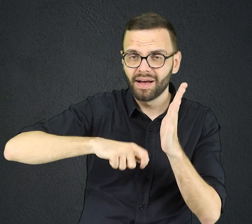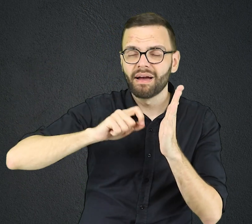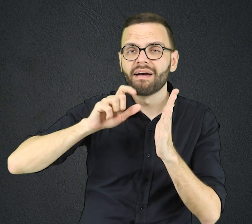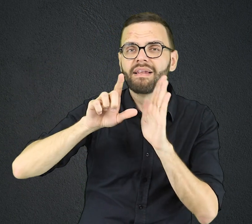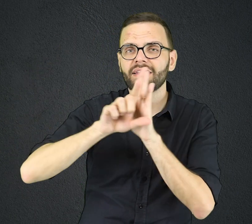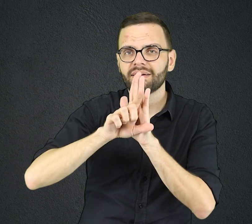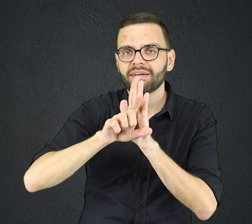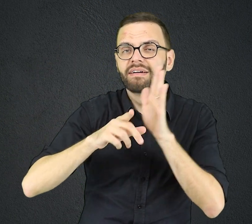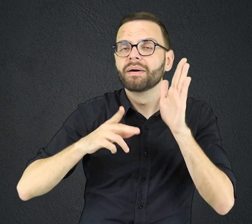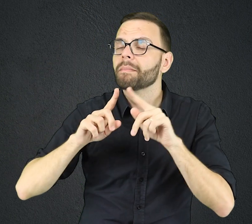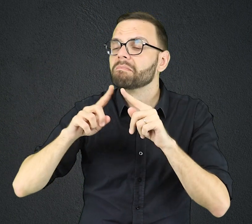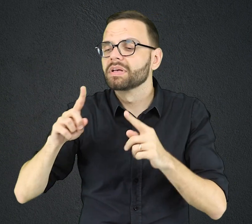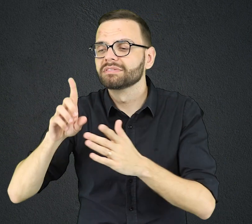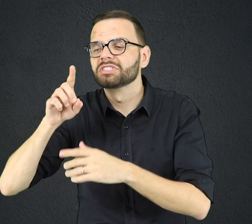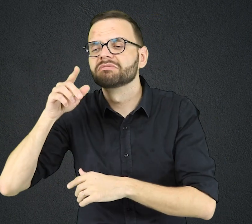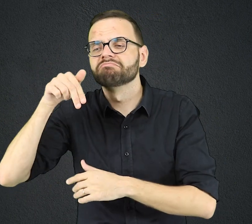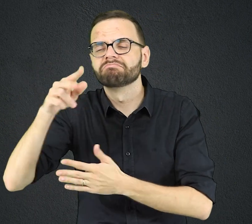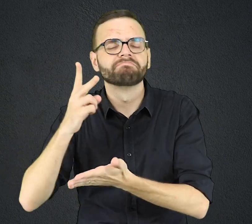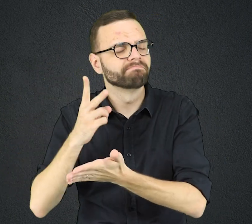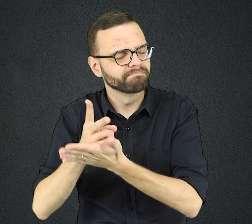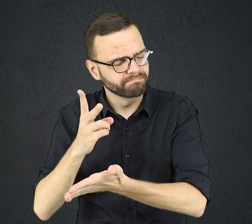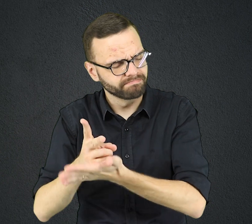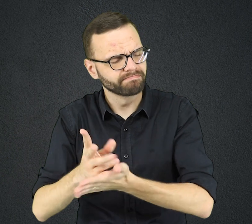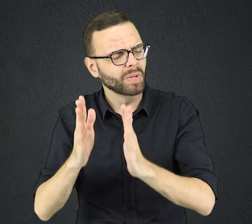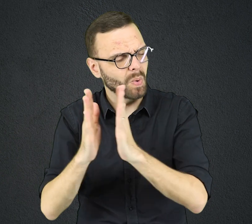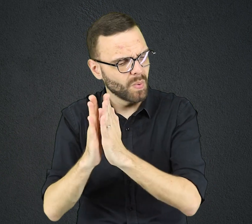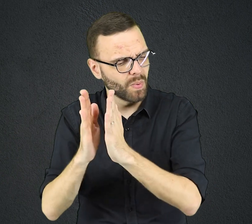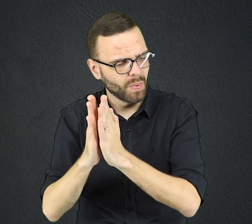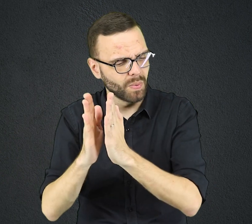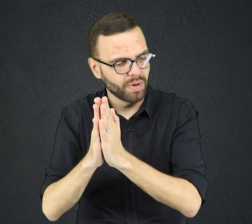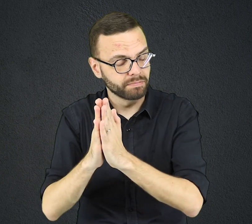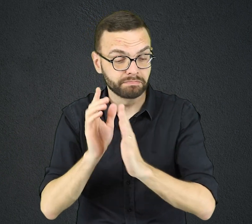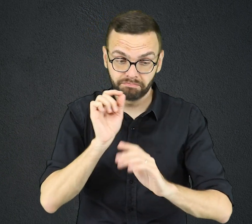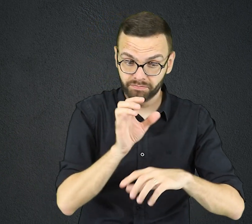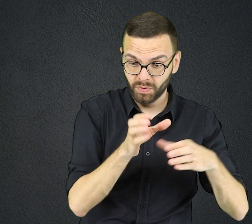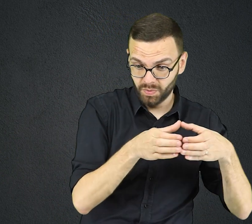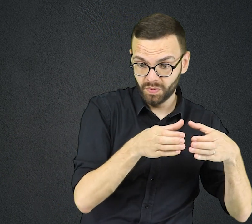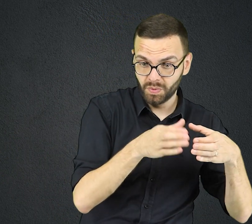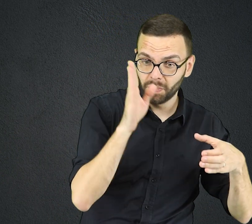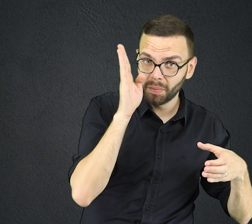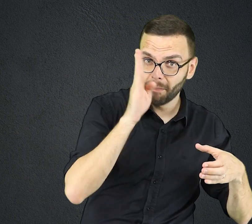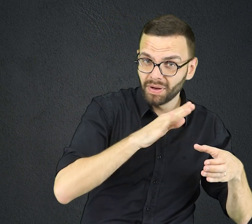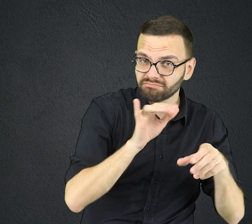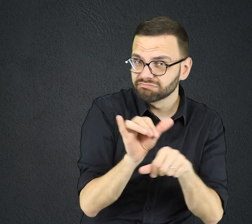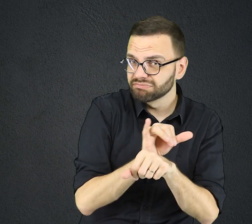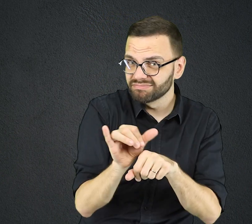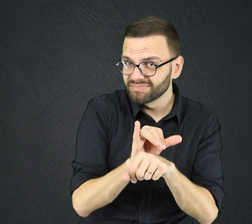orações habituais. Os conspiradores, atentos aos movimentos de seu desafeto, foram